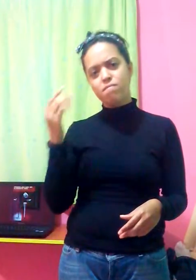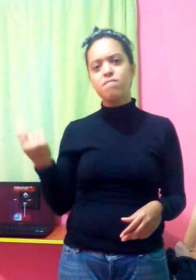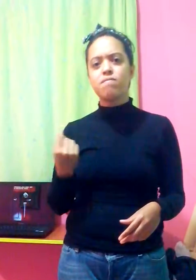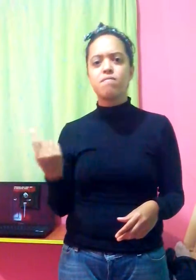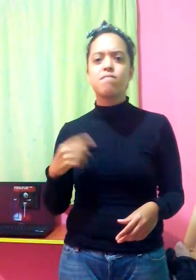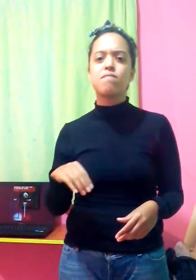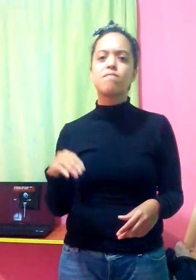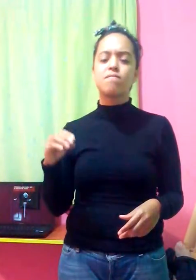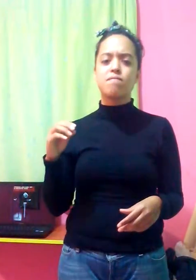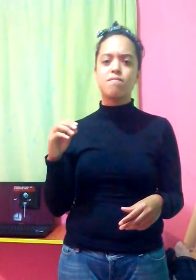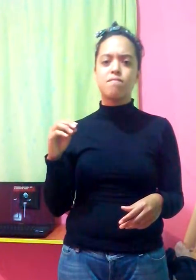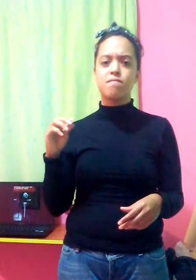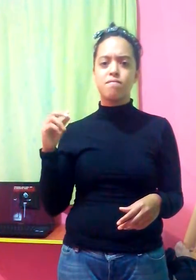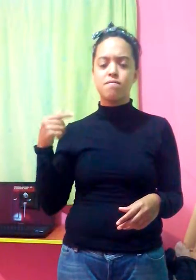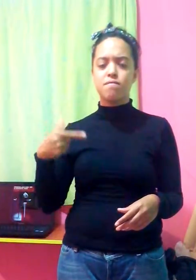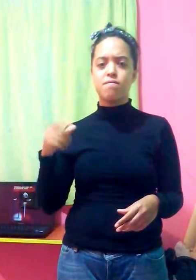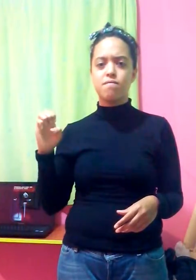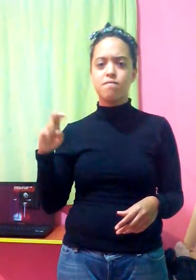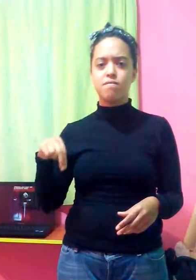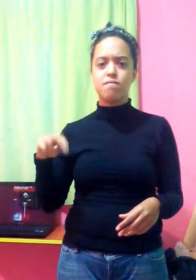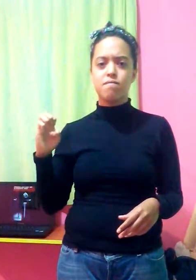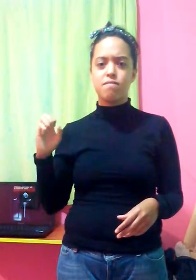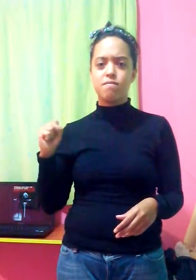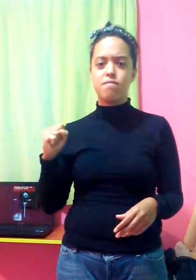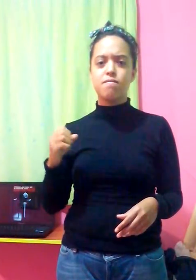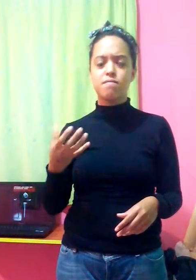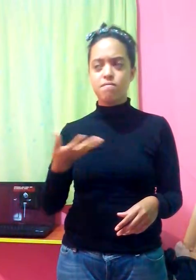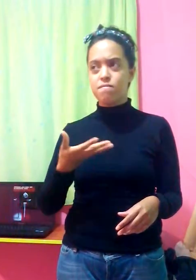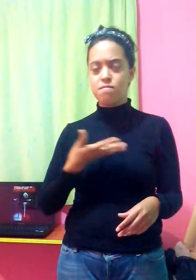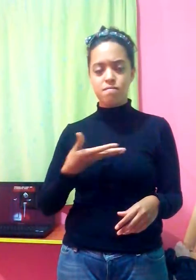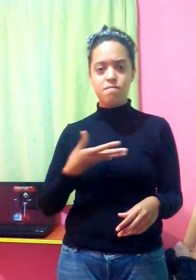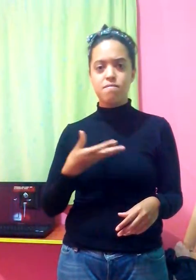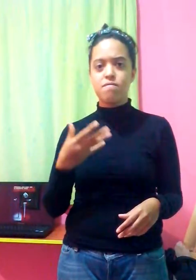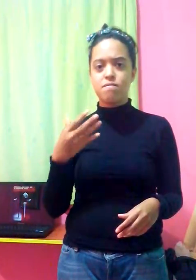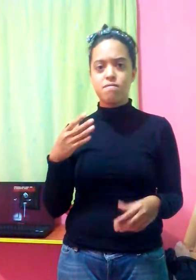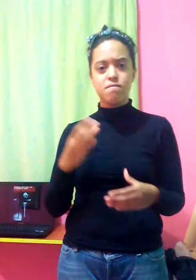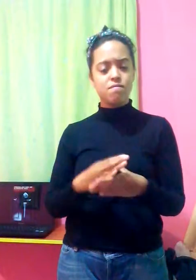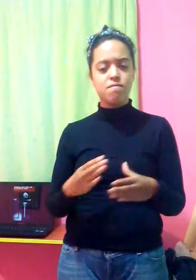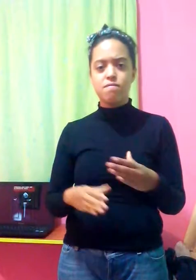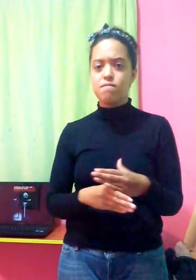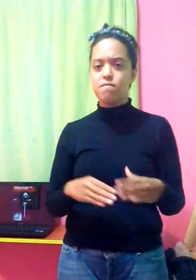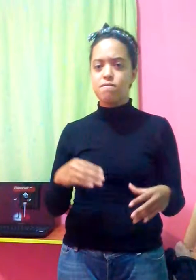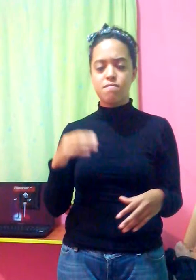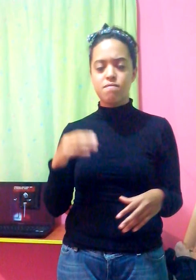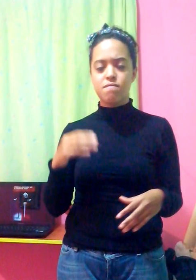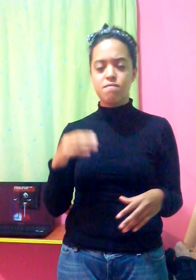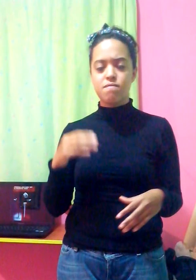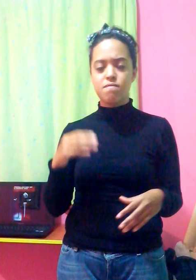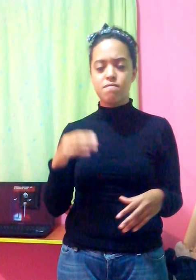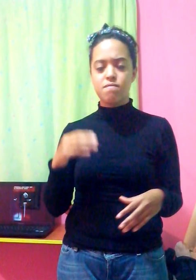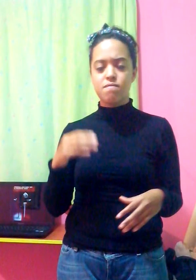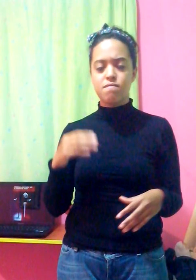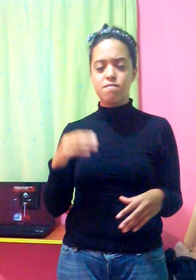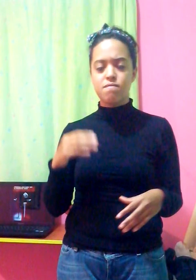hombres o los genes que tiene usted tiene algo que ver? No estoy hablando de la genética propiamente heredada por tu mamá o tu papá, aunque